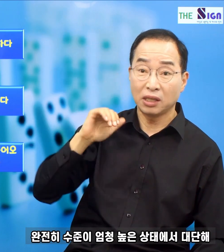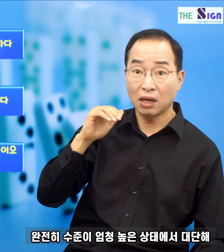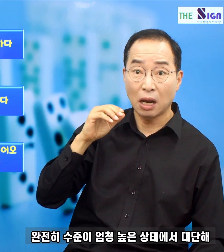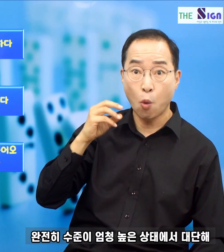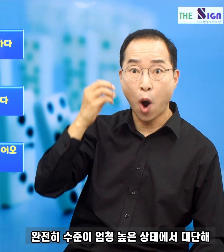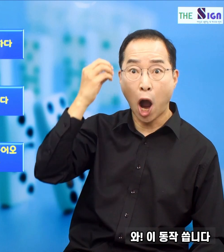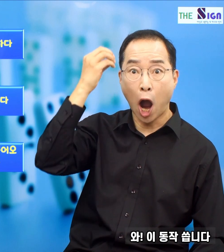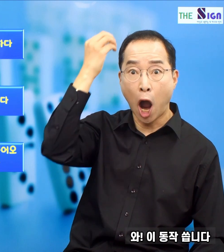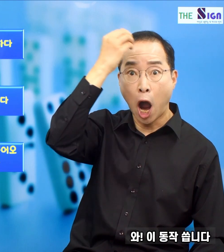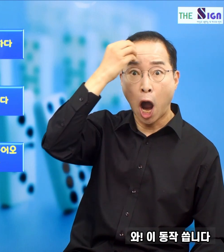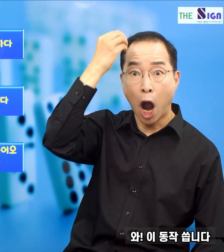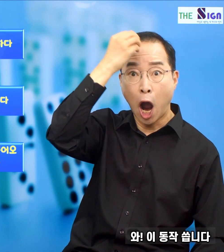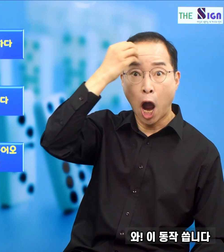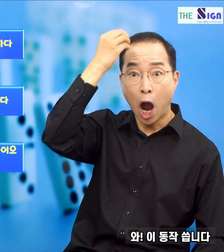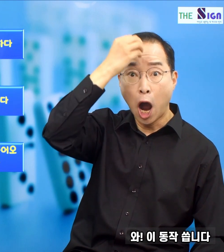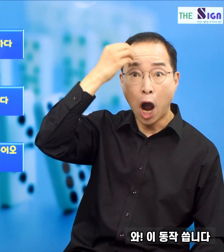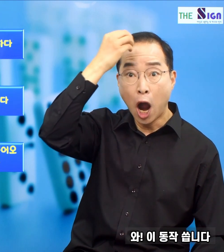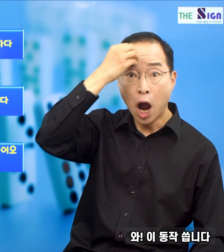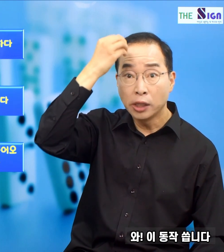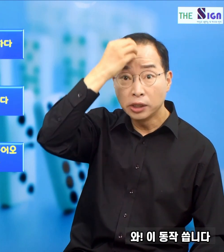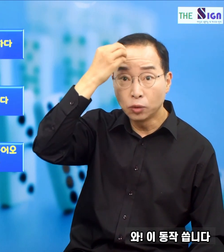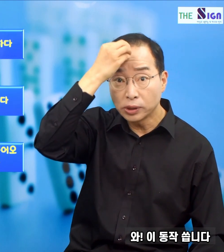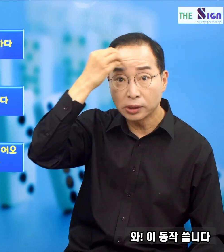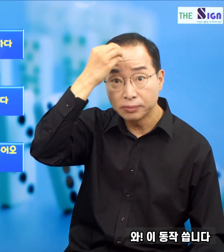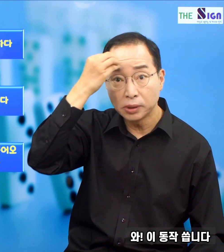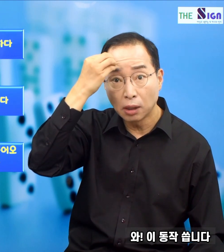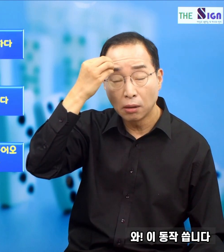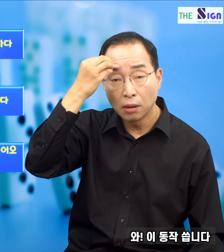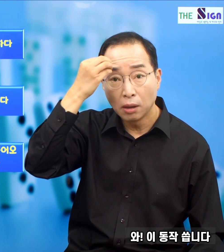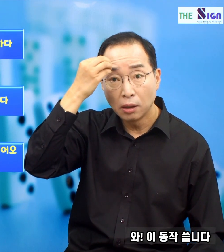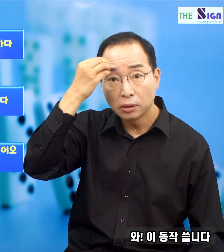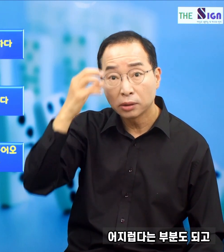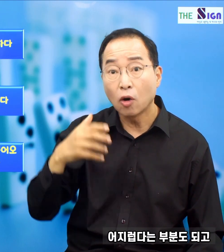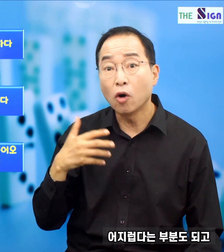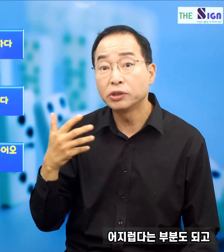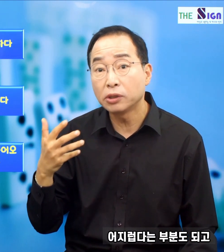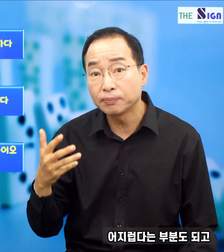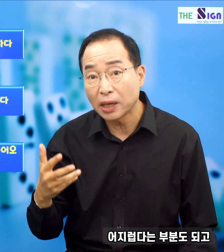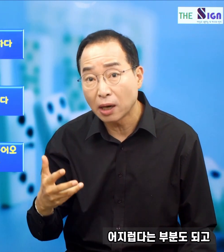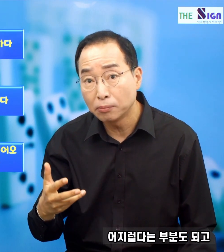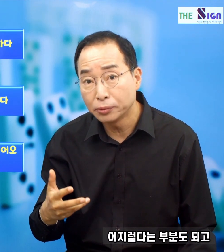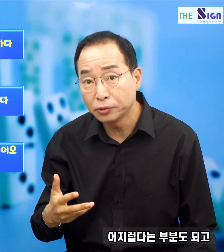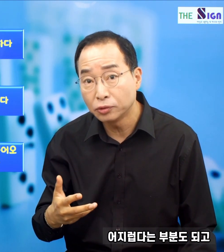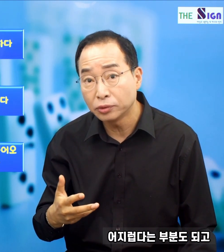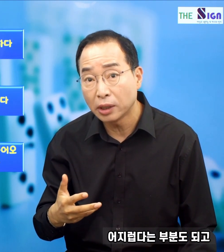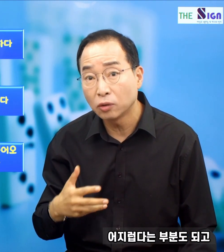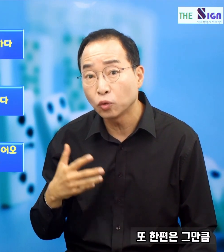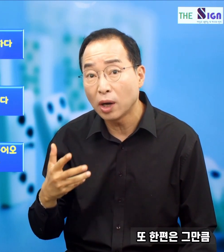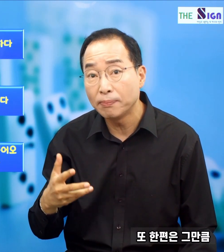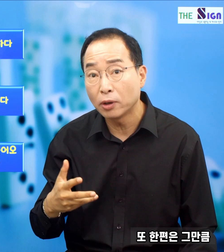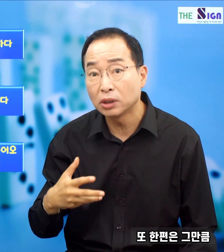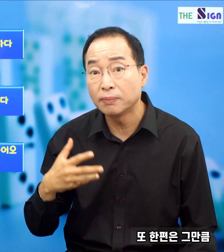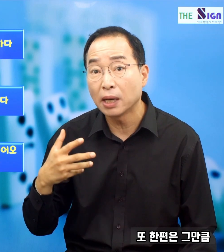대단해. 와, 이 동작 씁니다. 그 어지럽다라는 부분도 되고 또 한편으로